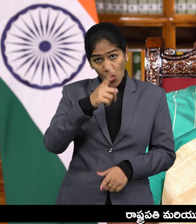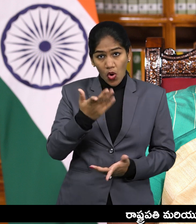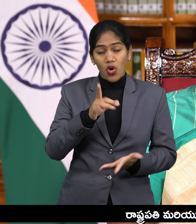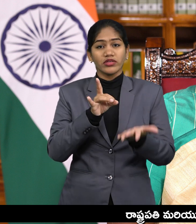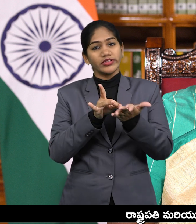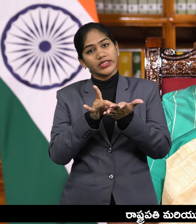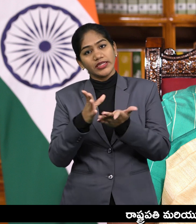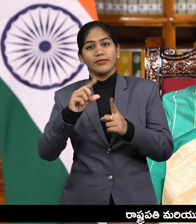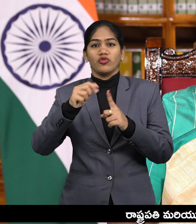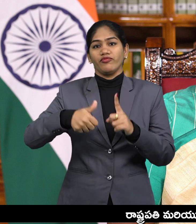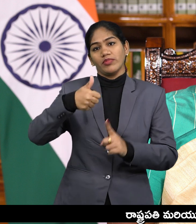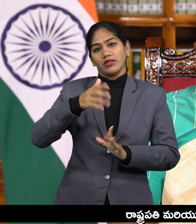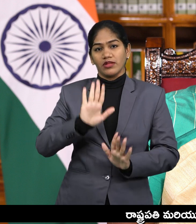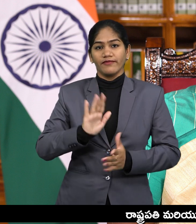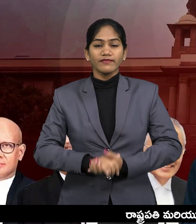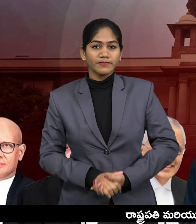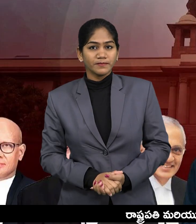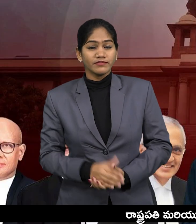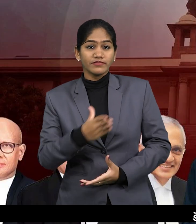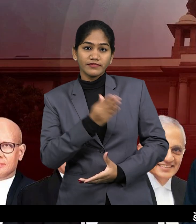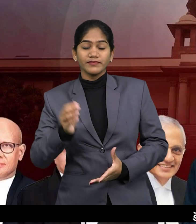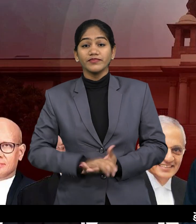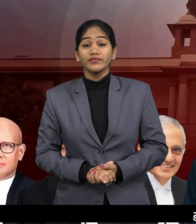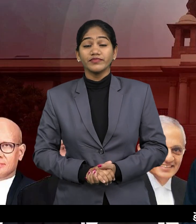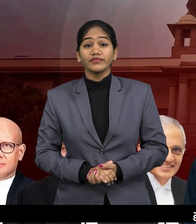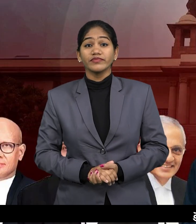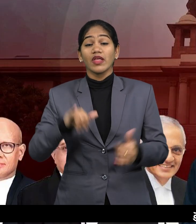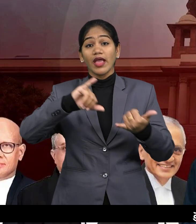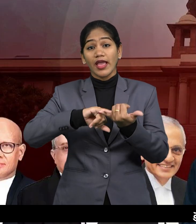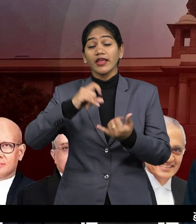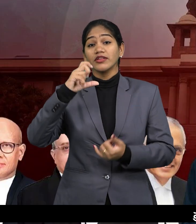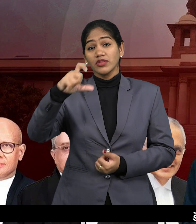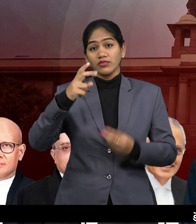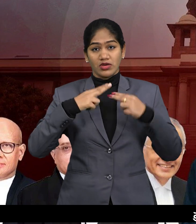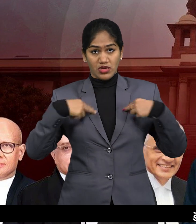రాష్ట్రపతి మరియు సుప్రీంకోర్టు న్యాయమూర్తుల అభిశంసన ప్రక్రియలో పాల్గొంటుంది.